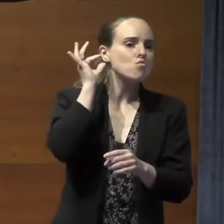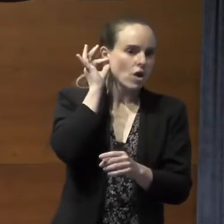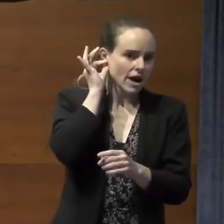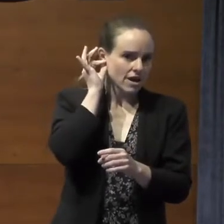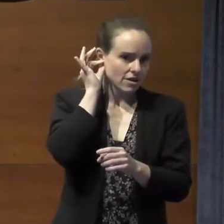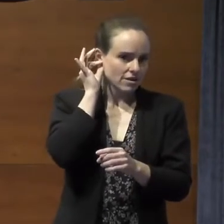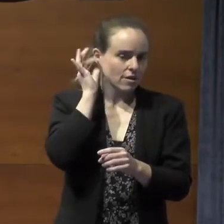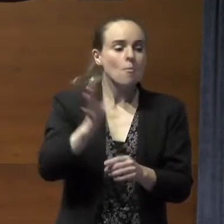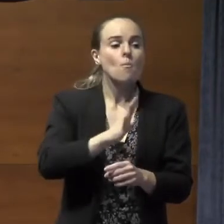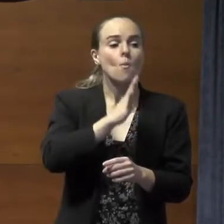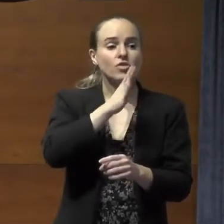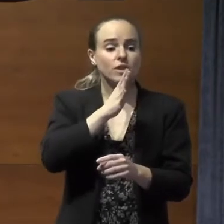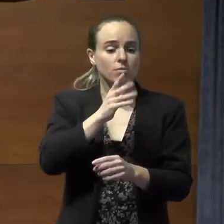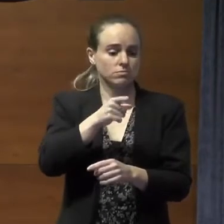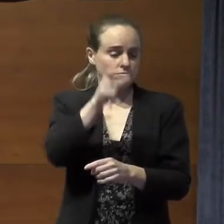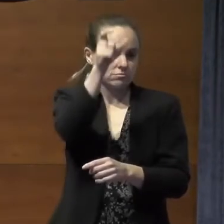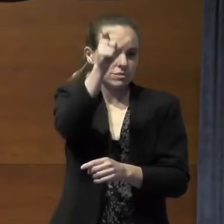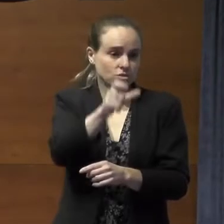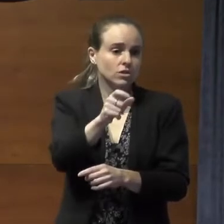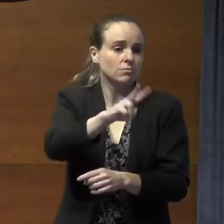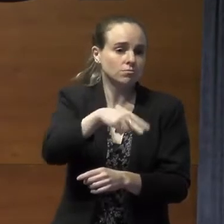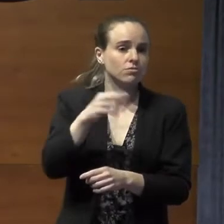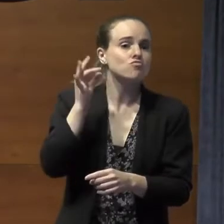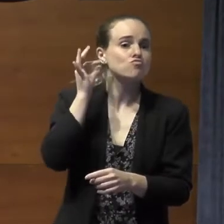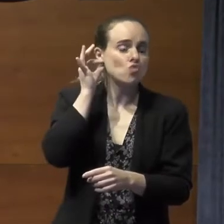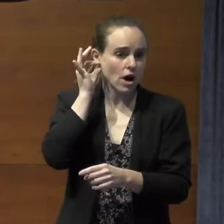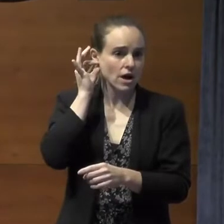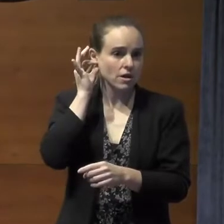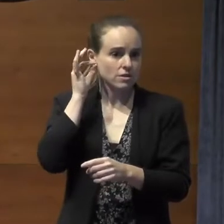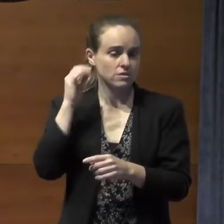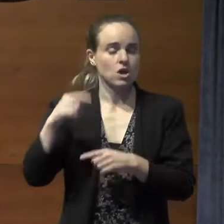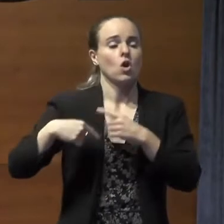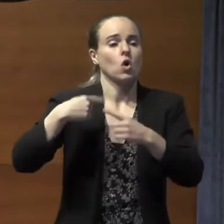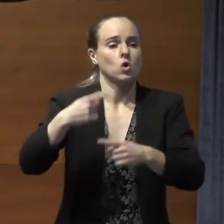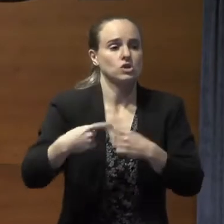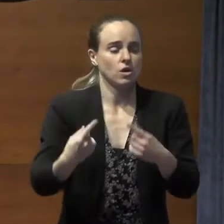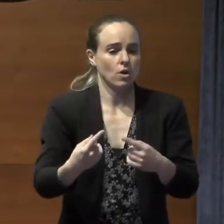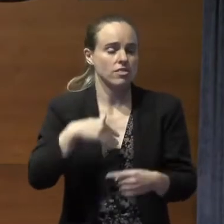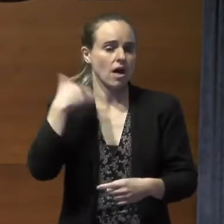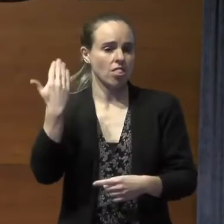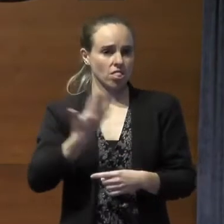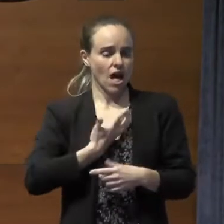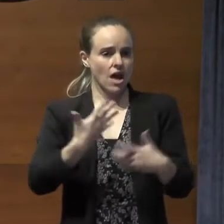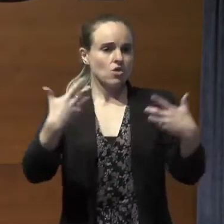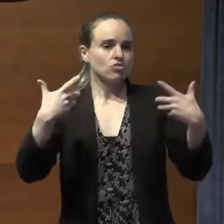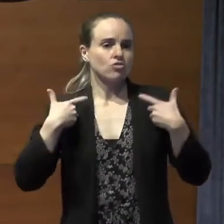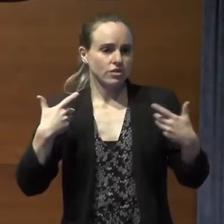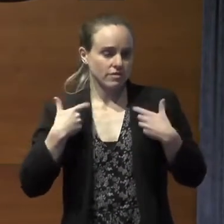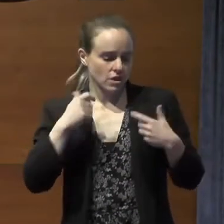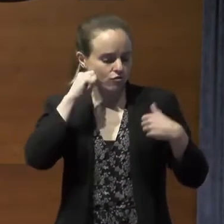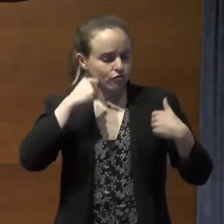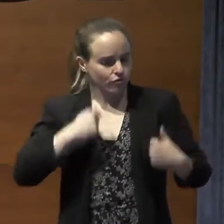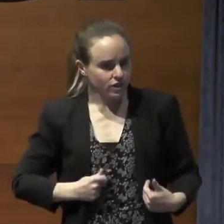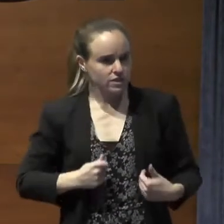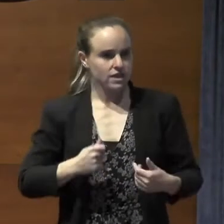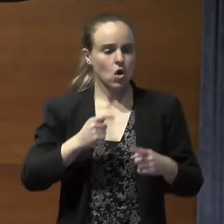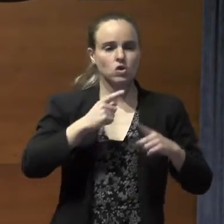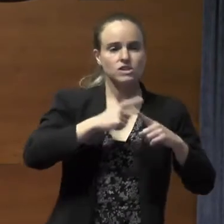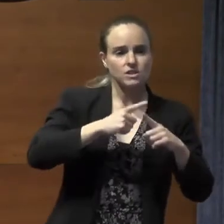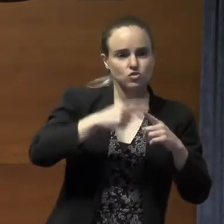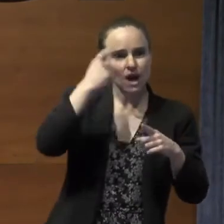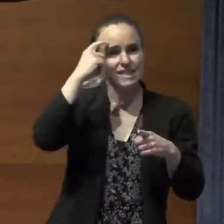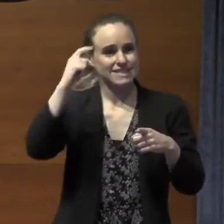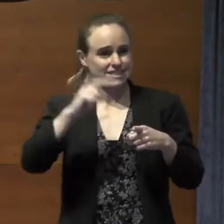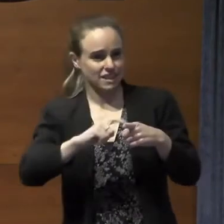o pueda tener como resultado un daño o sufrimiento físico, sexual o psicológico para la mujer,